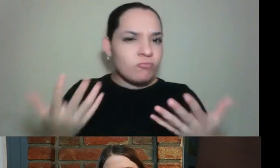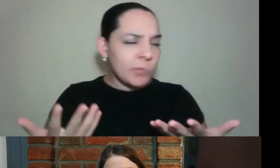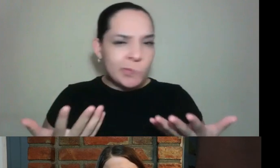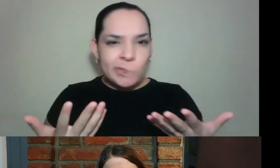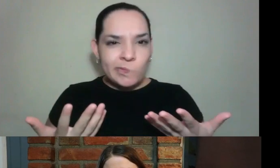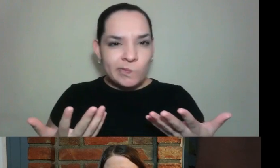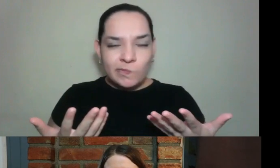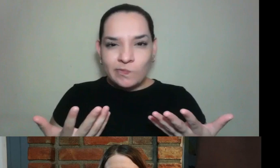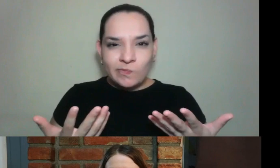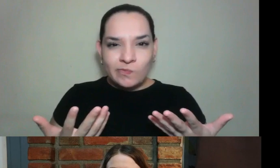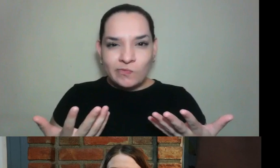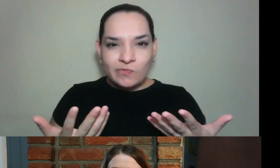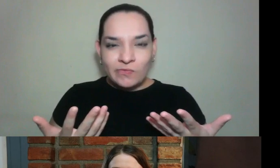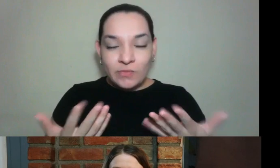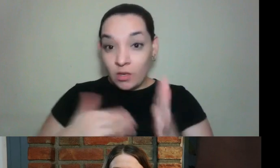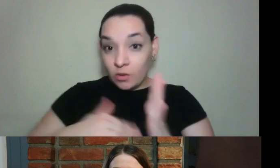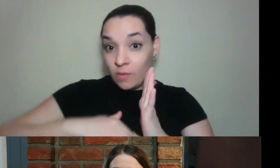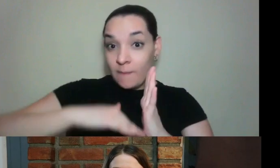Básicamente,